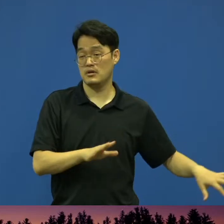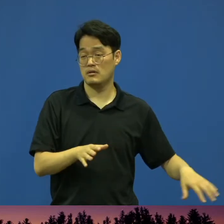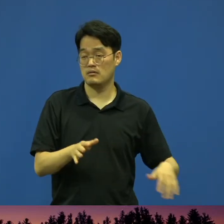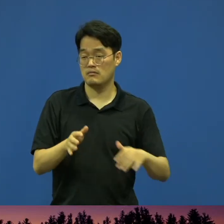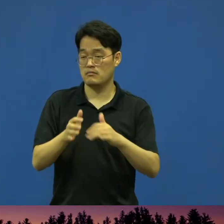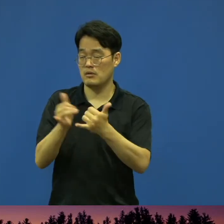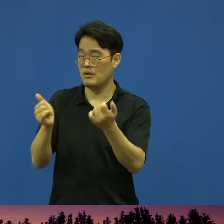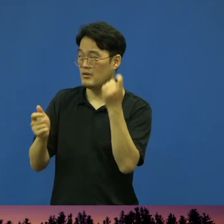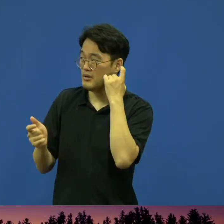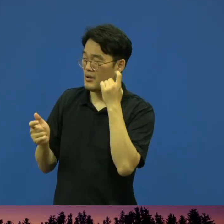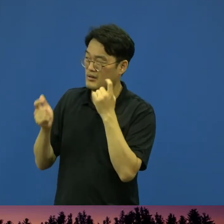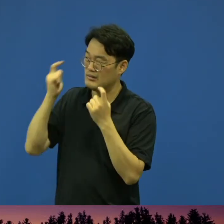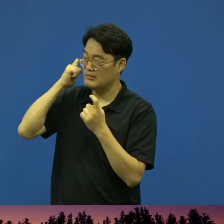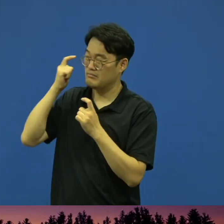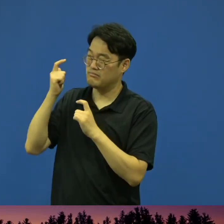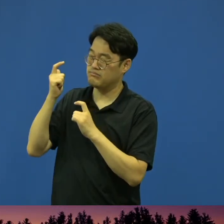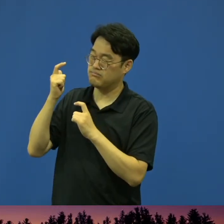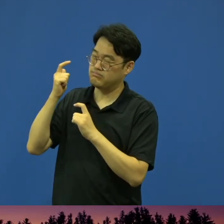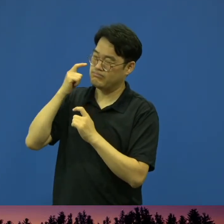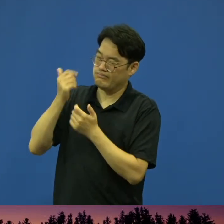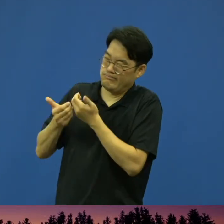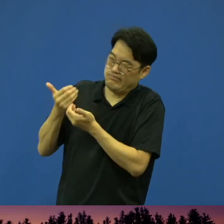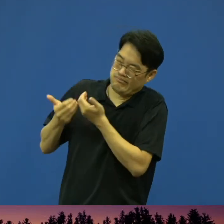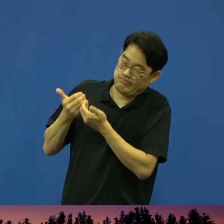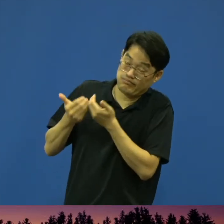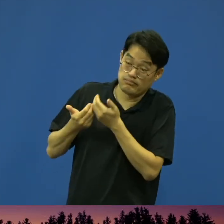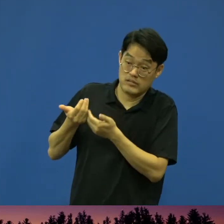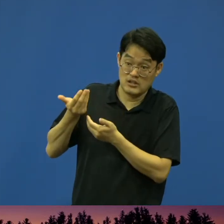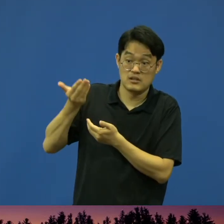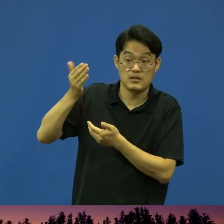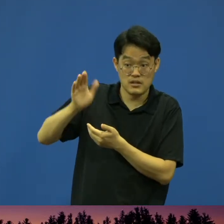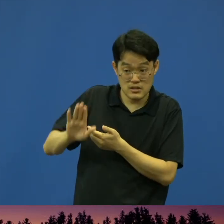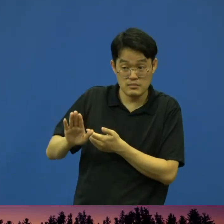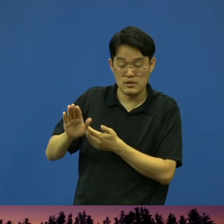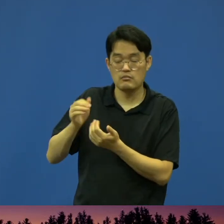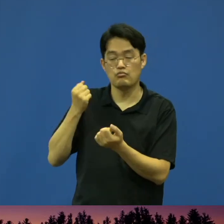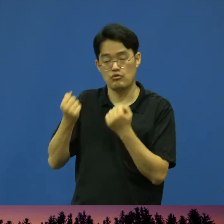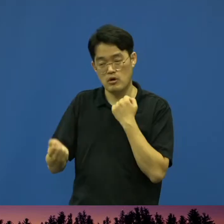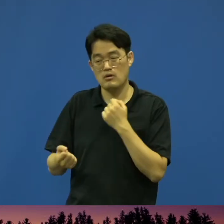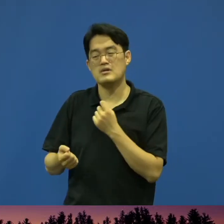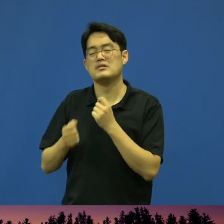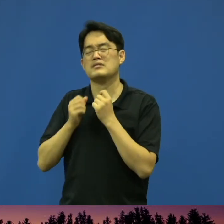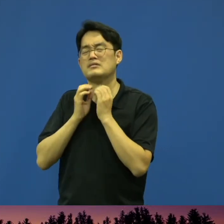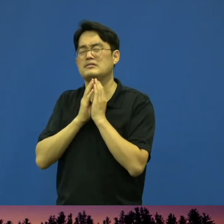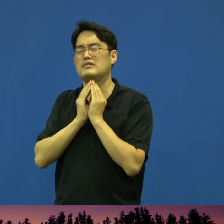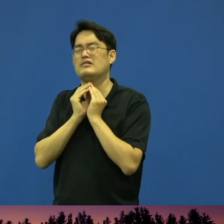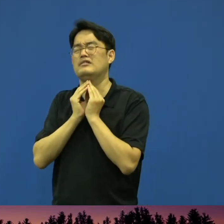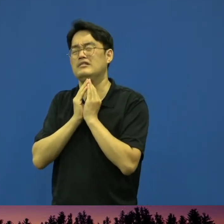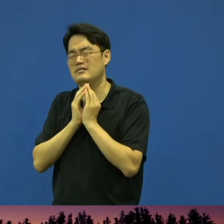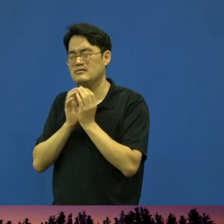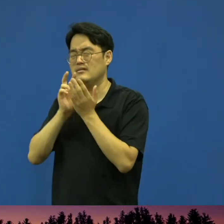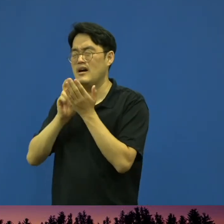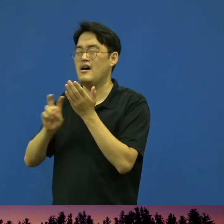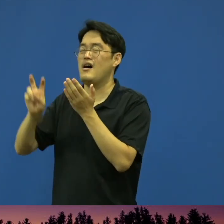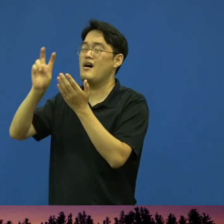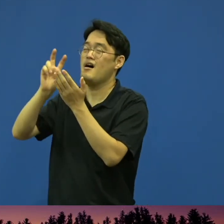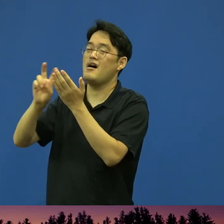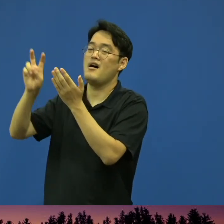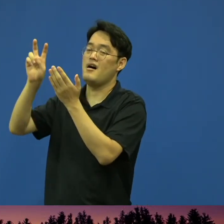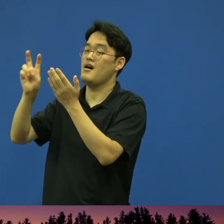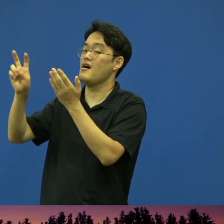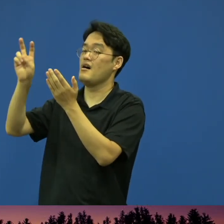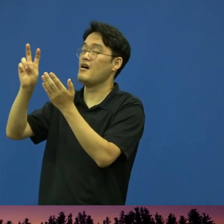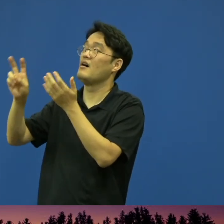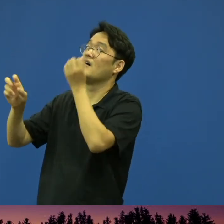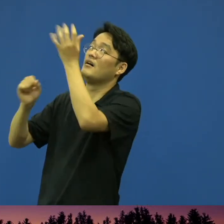하는 목소리였지만, 목소리를 잃고 그를 창조하신 하나님을 다시 얻게 되었습니다. C.S. 루이스의